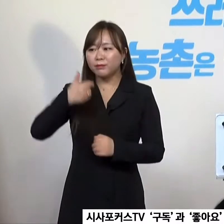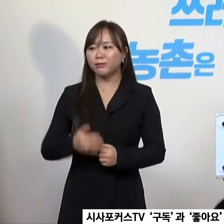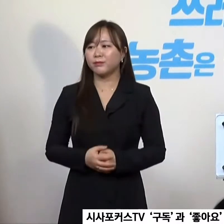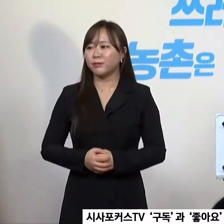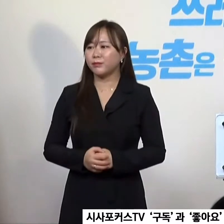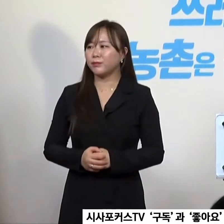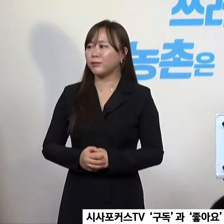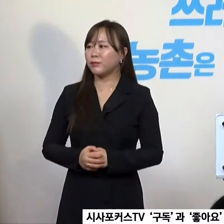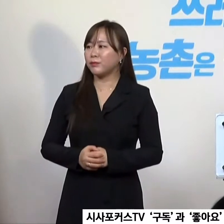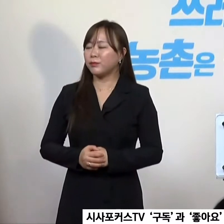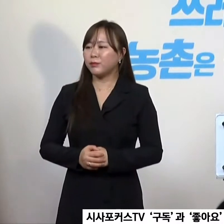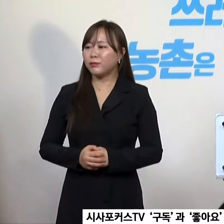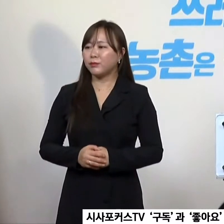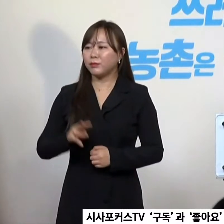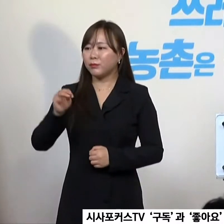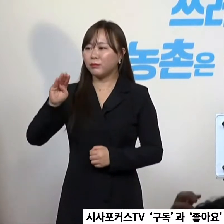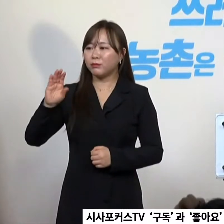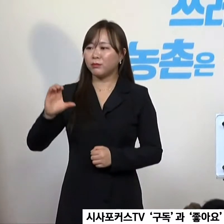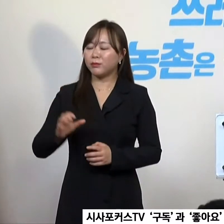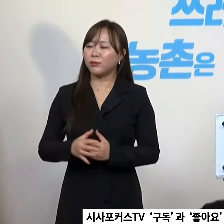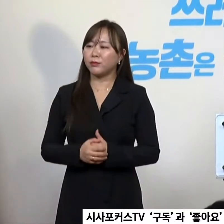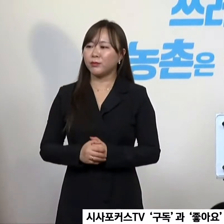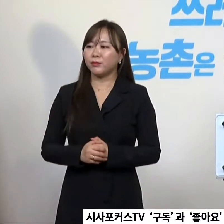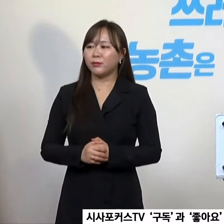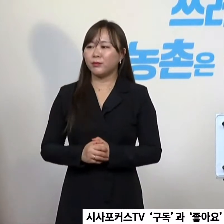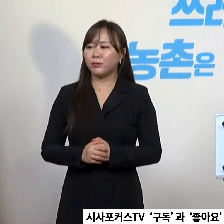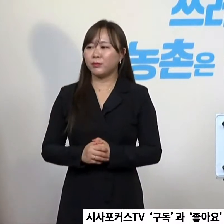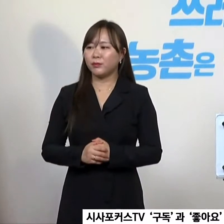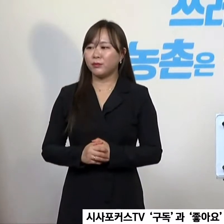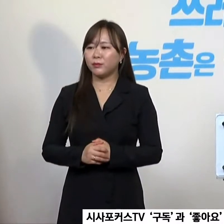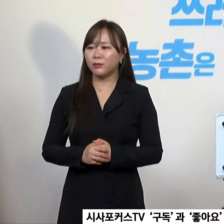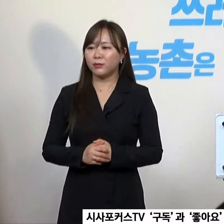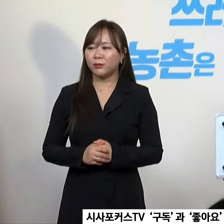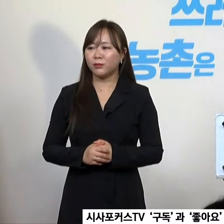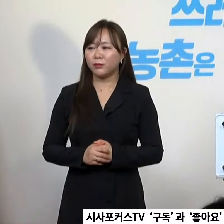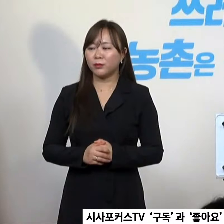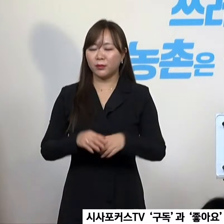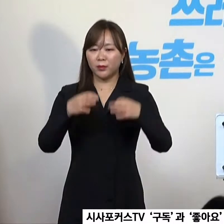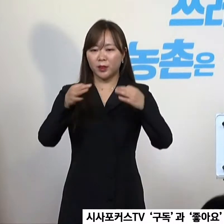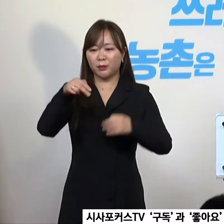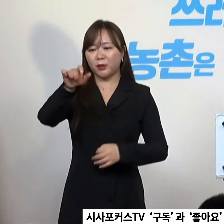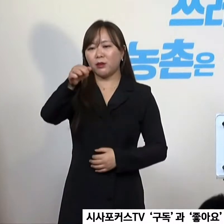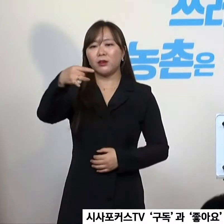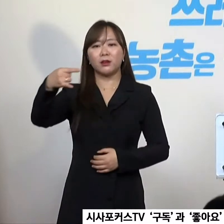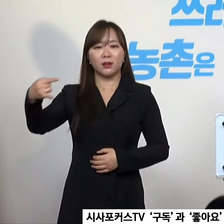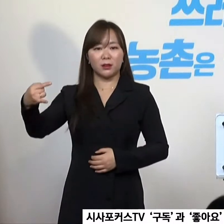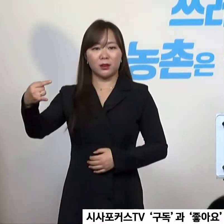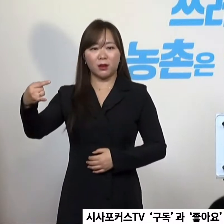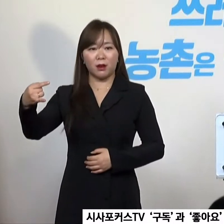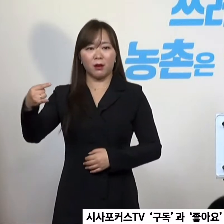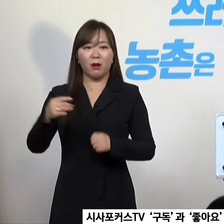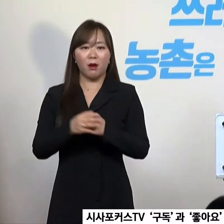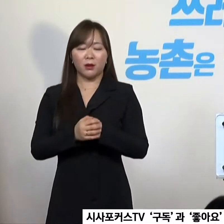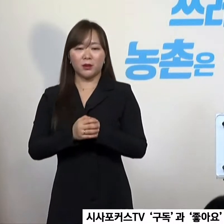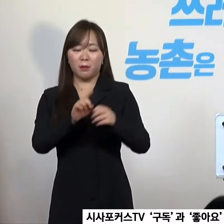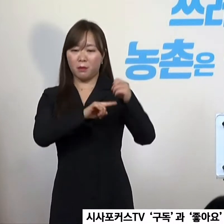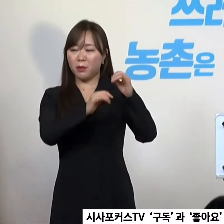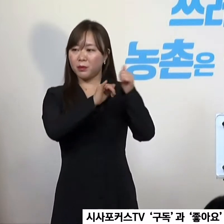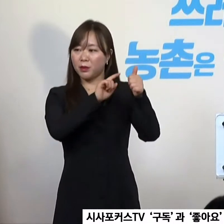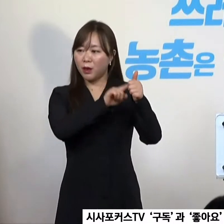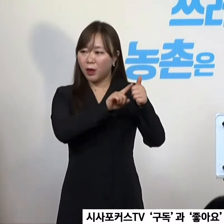받겠습니다. MBC 김희찬 기자님. 네, 그 김건희 씨가 권지인 법사와 오랜 친분이